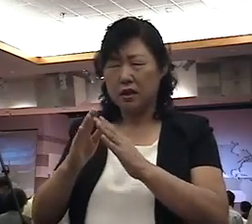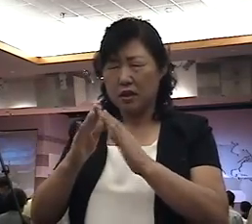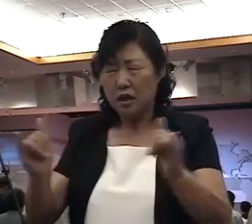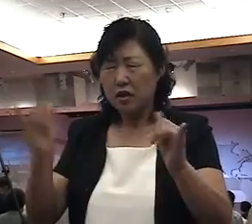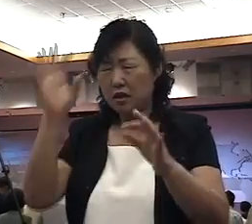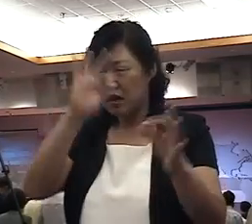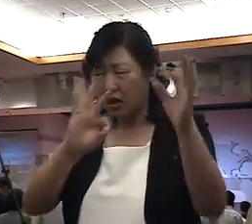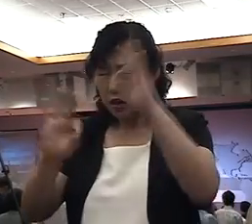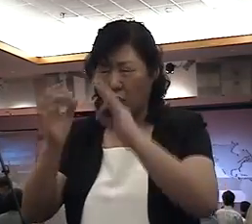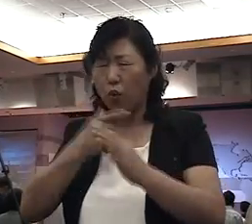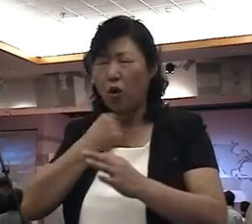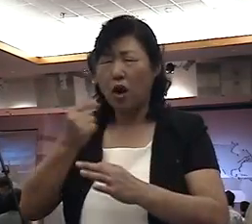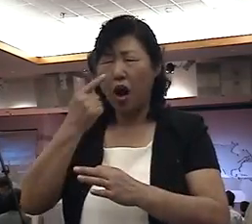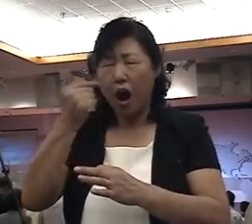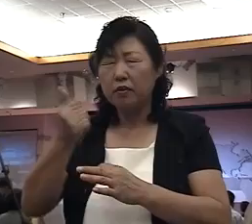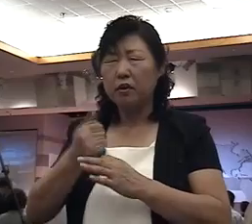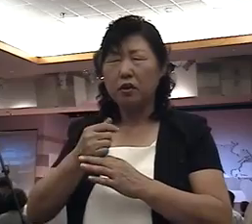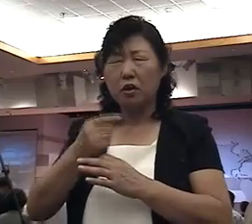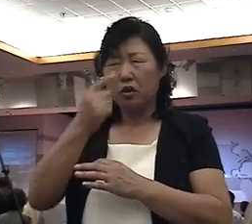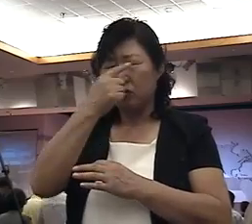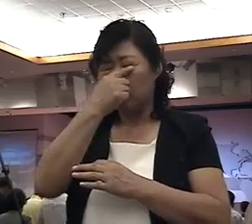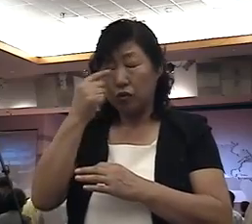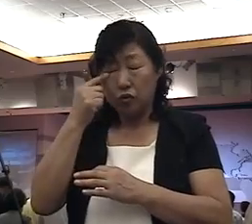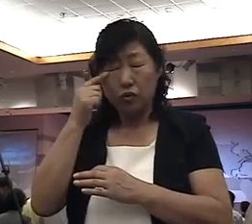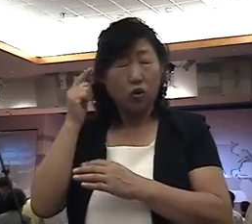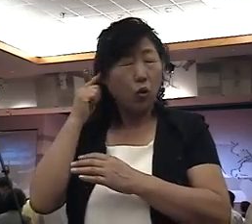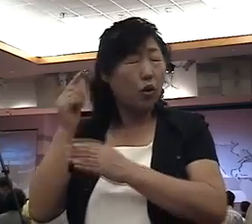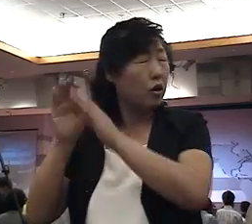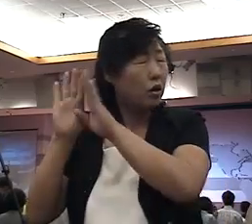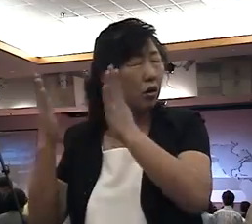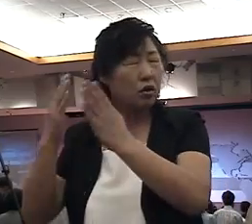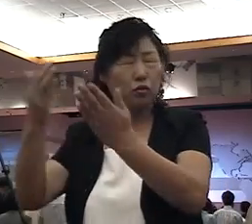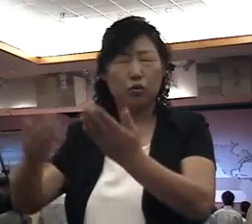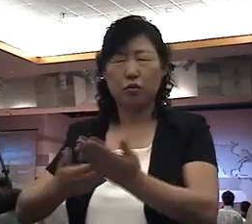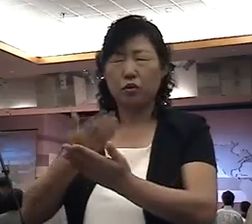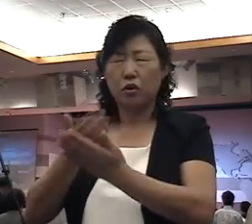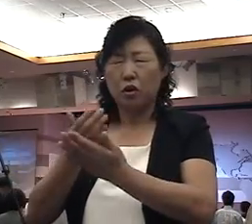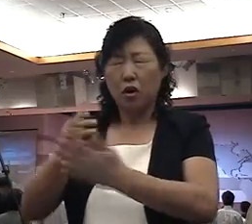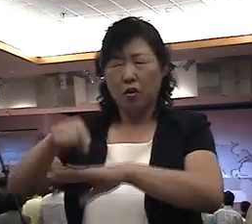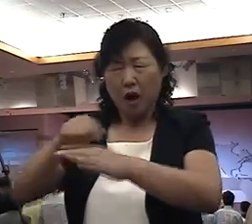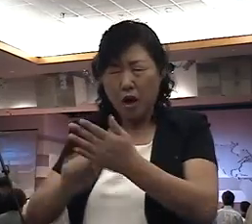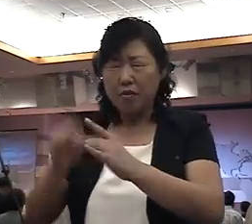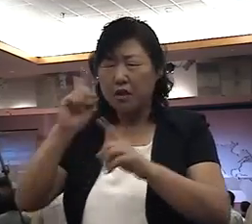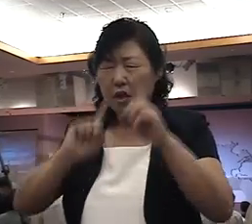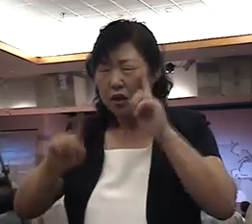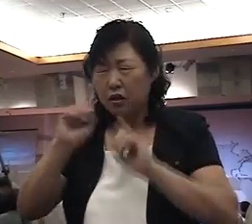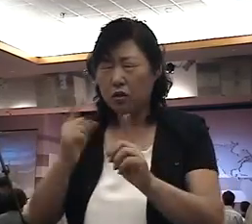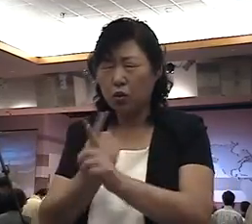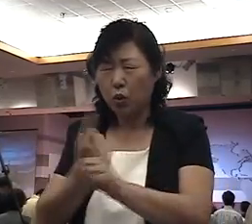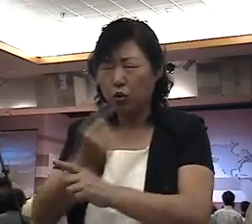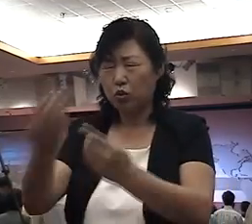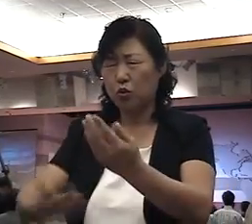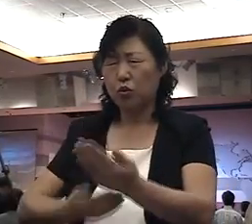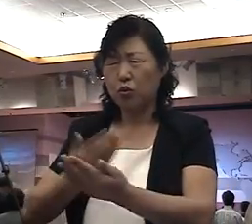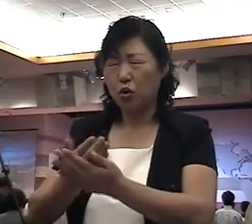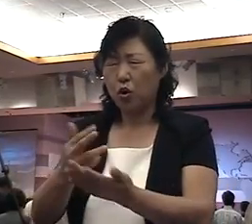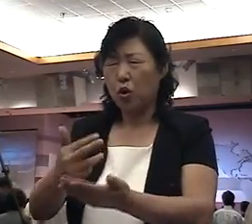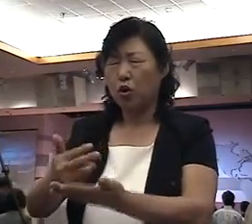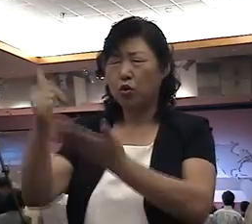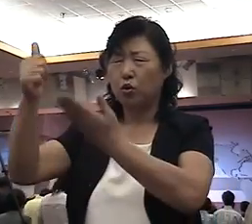눈과 귀를 열어주옵시고 닫혀있는 마음의 고리를 풀어주사 마음이 상한 자를 고쳐주옵시고 주께서 우리에게